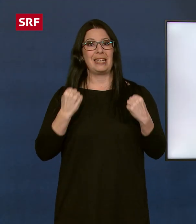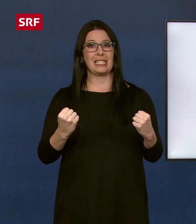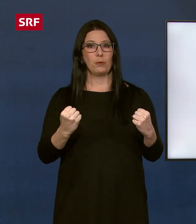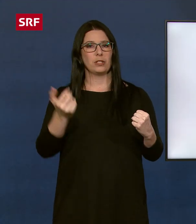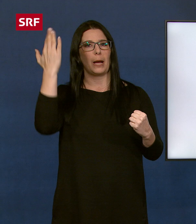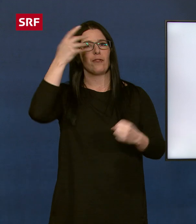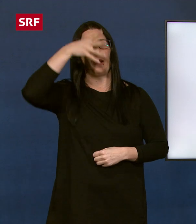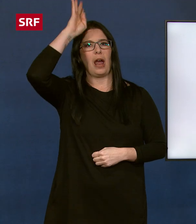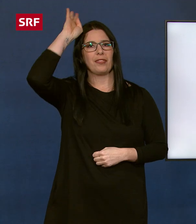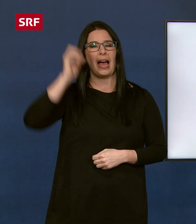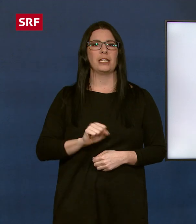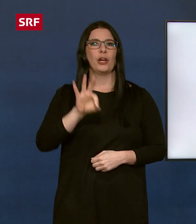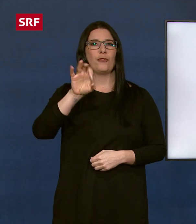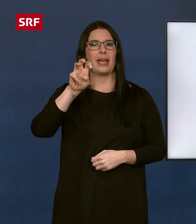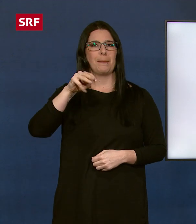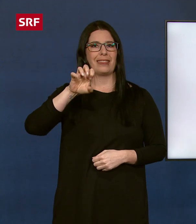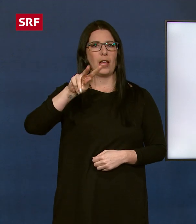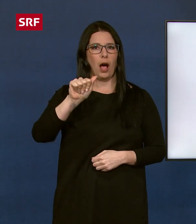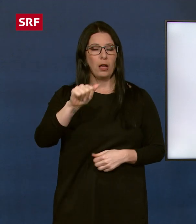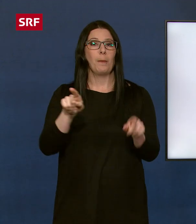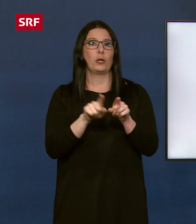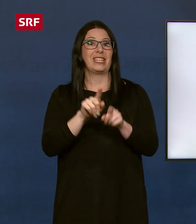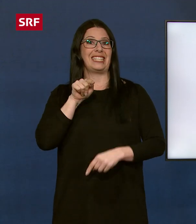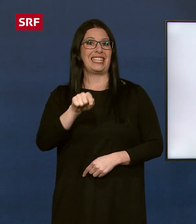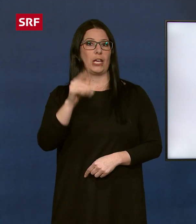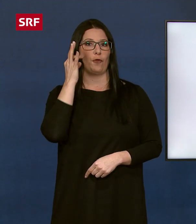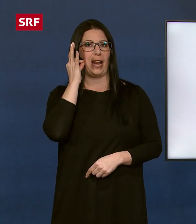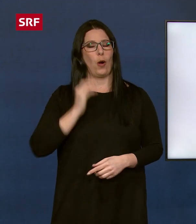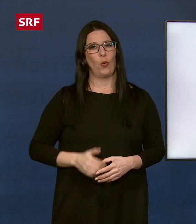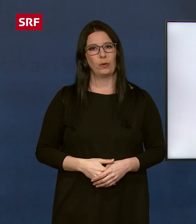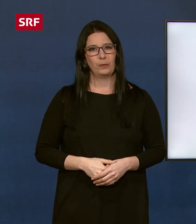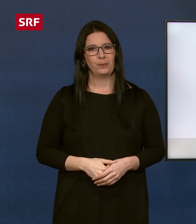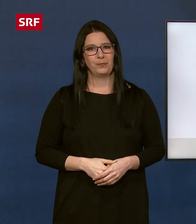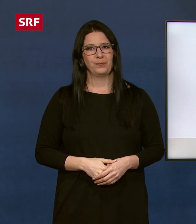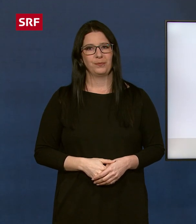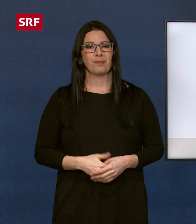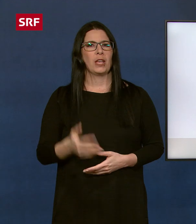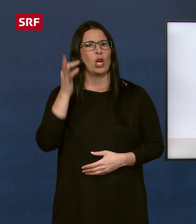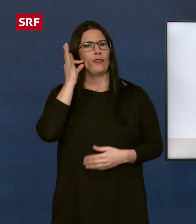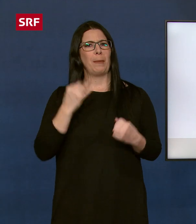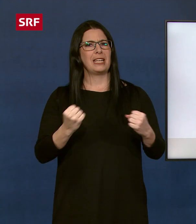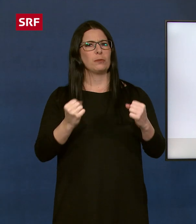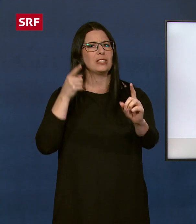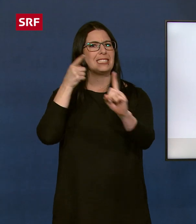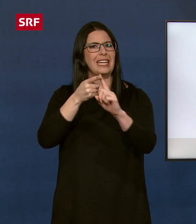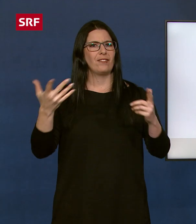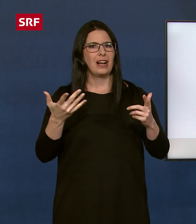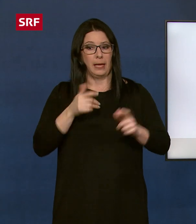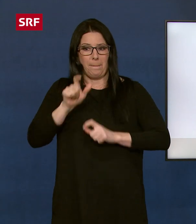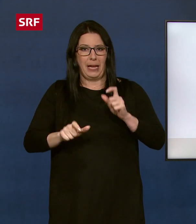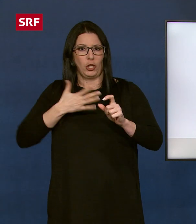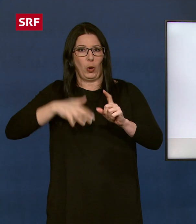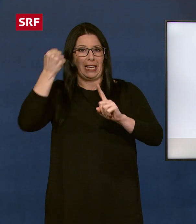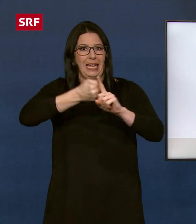ursprünglich aus dem Lateinischen. Femina bedeutet die Frau. Im Feminismus setzen sich Menschen für